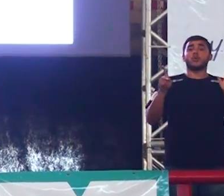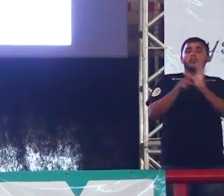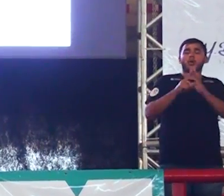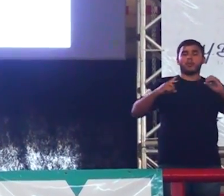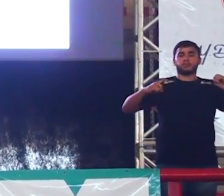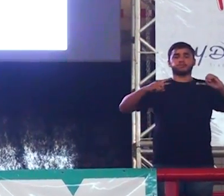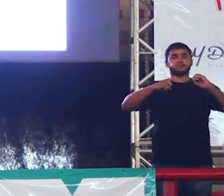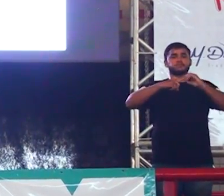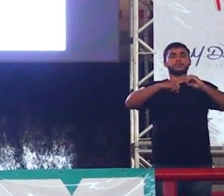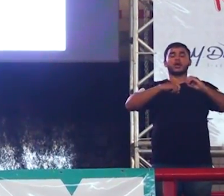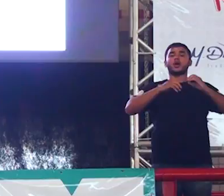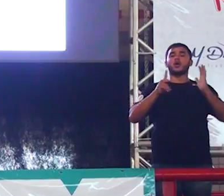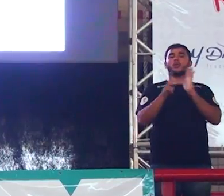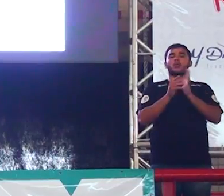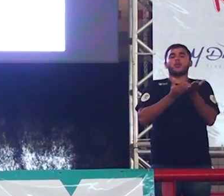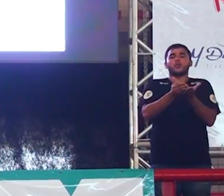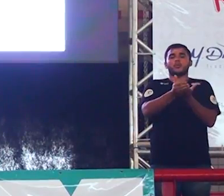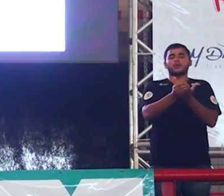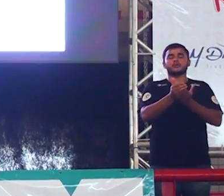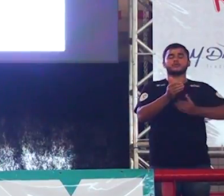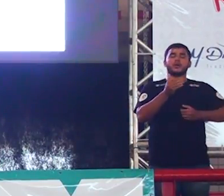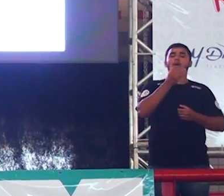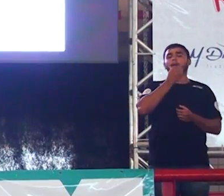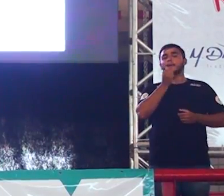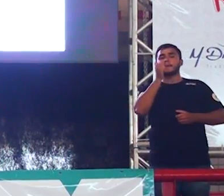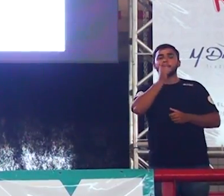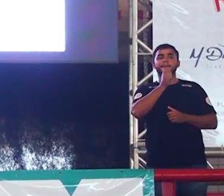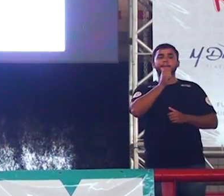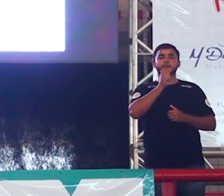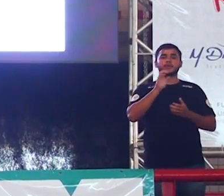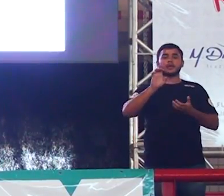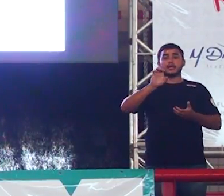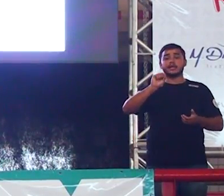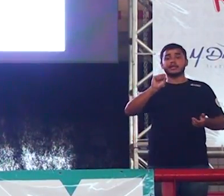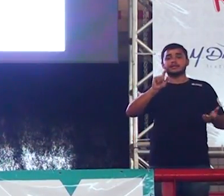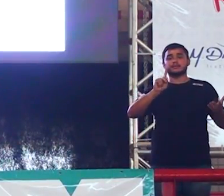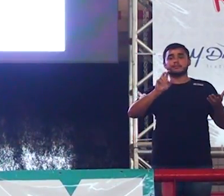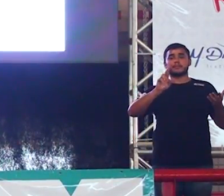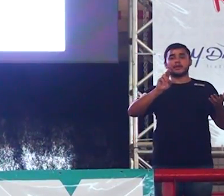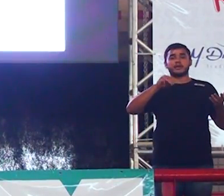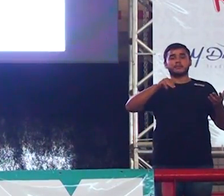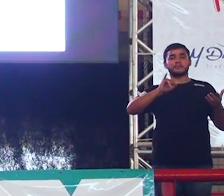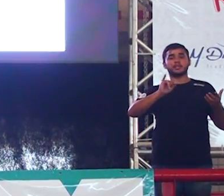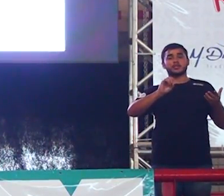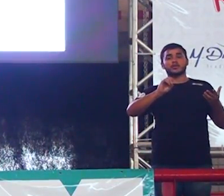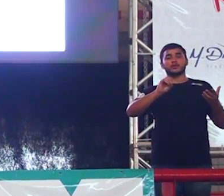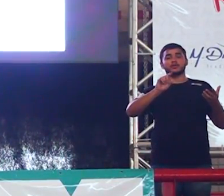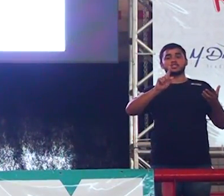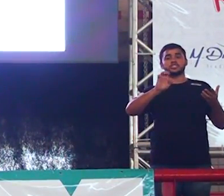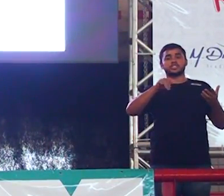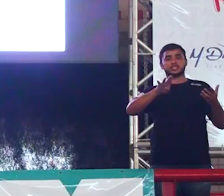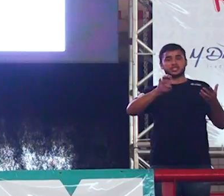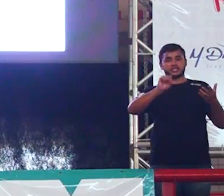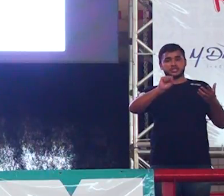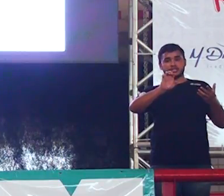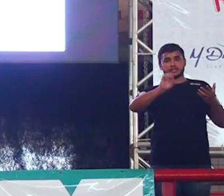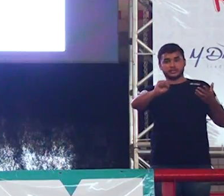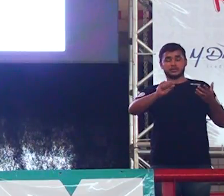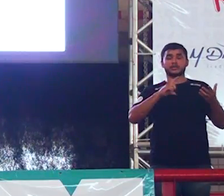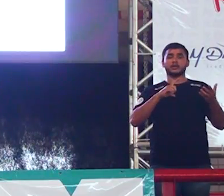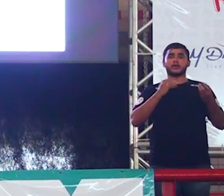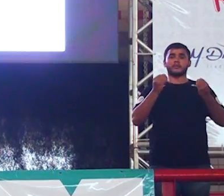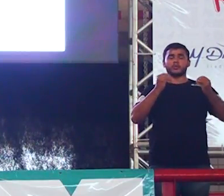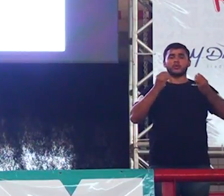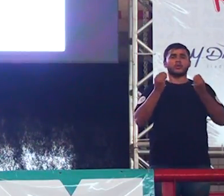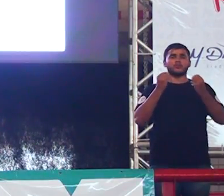feminino. Que aí você entra no processo de quem? Da espermiogênese, que é exatamente o processo da